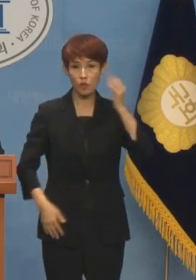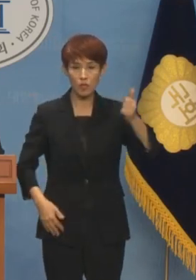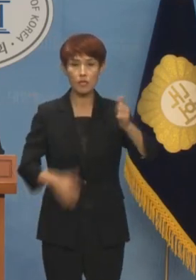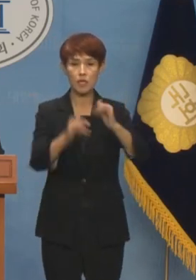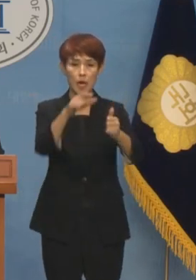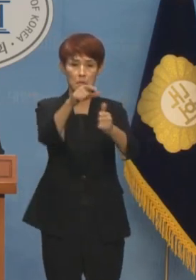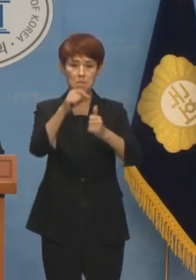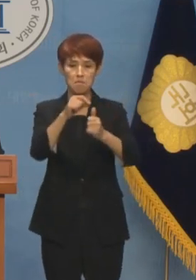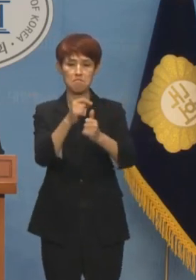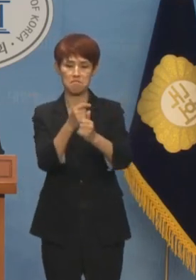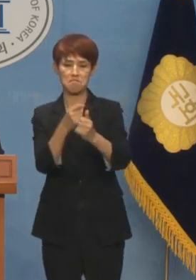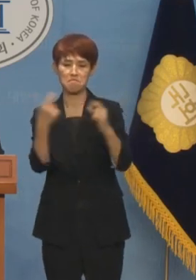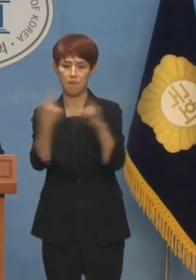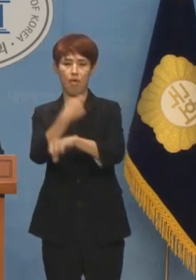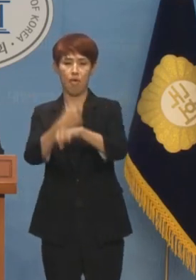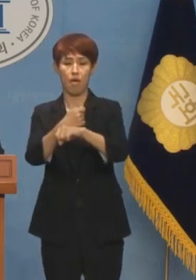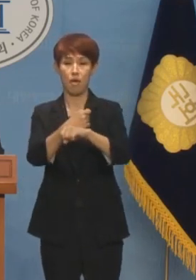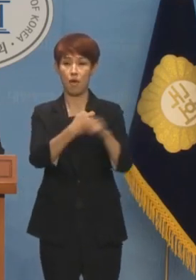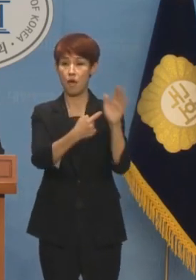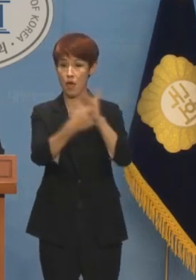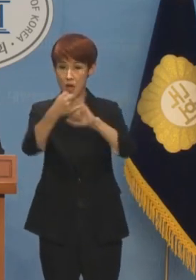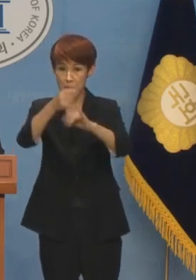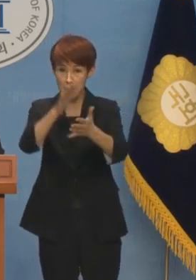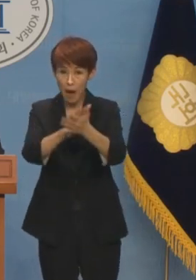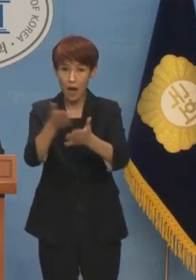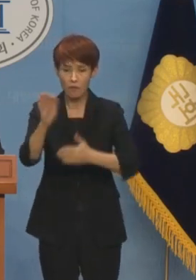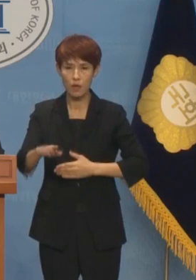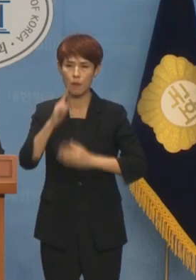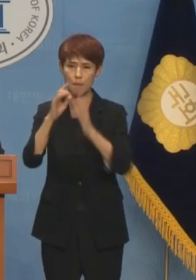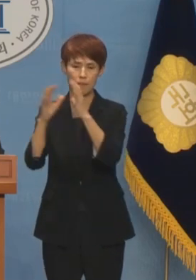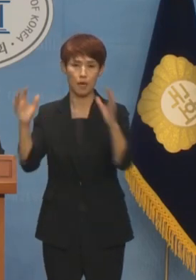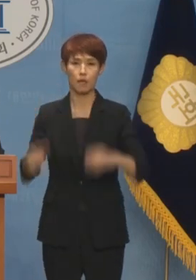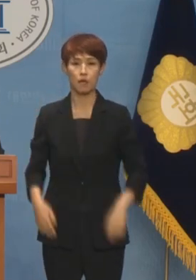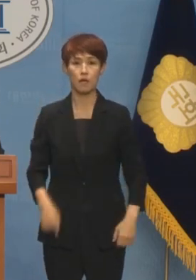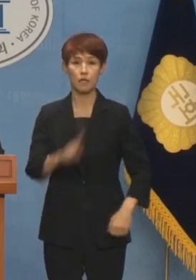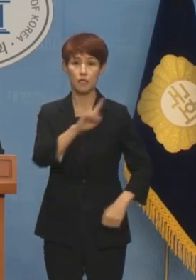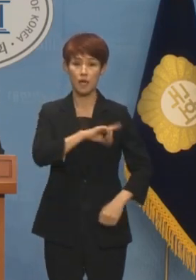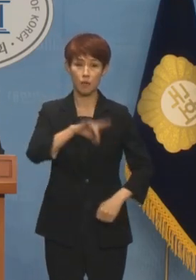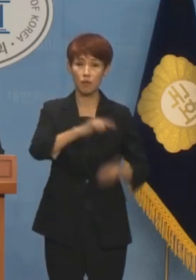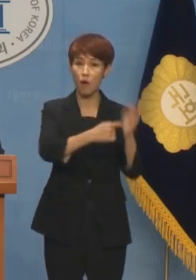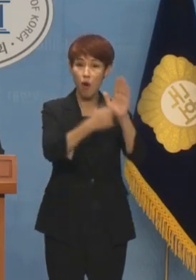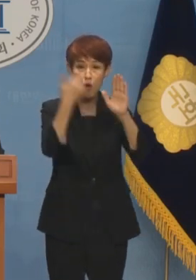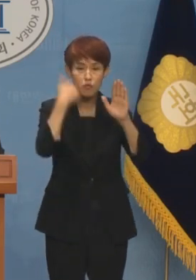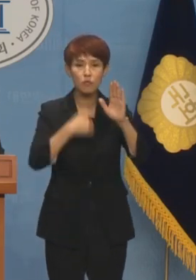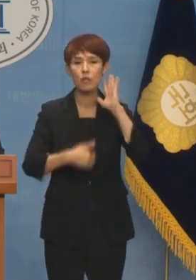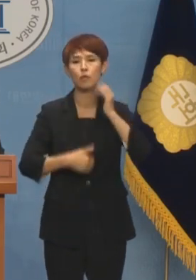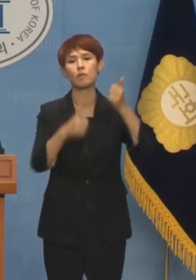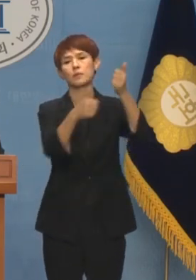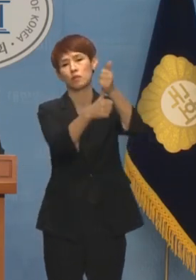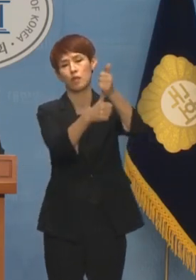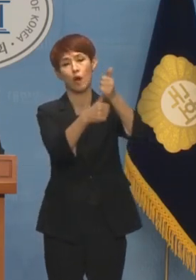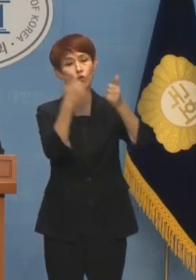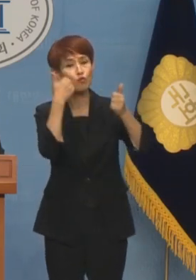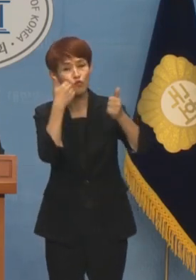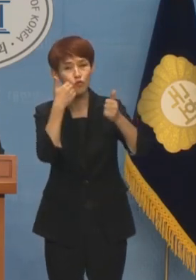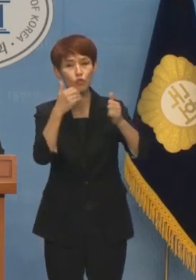잡음이 계속되고 있습니다. 가장 먼저 발표된 자리는 비서실장인데